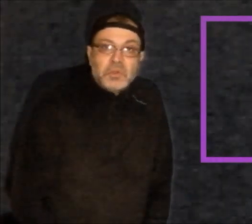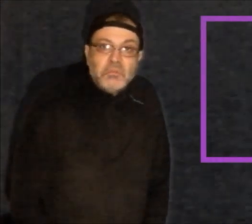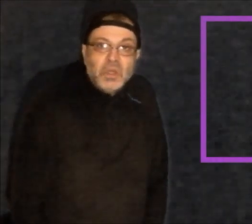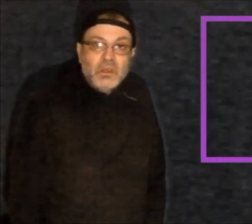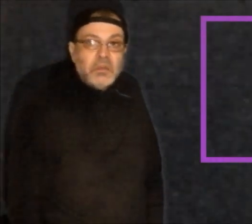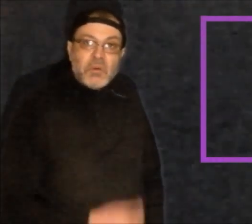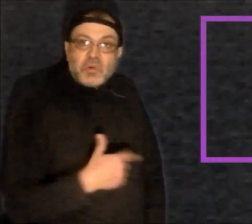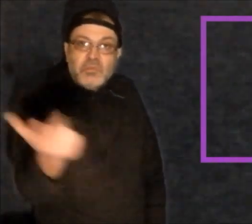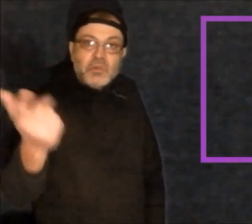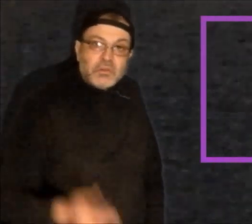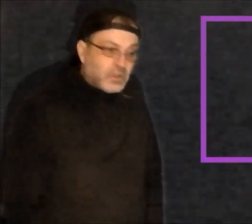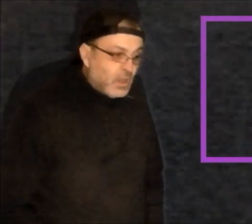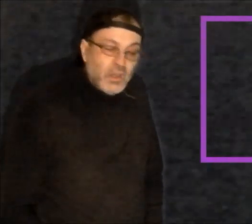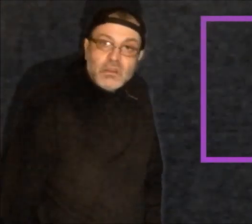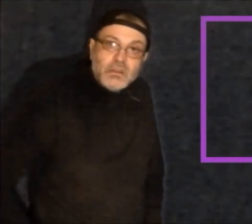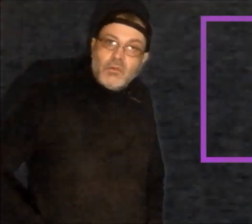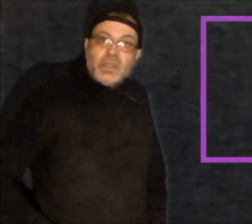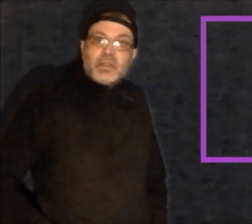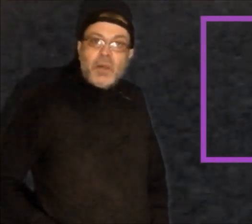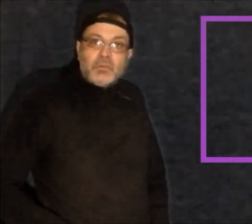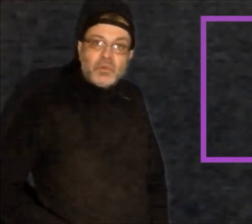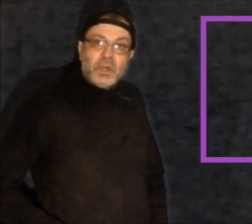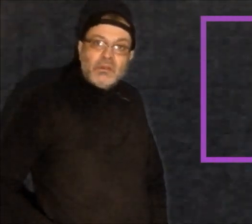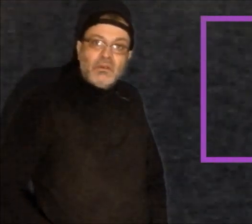سي با بوسيبل سي با بوسيبل وقت يهضر معاكم توما